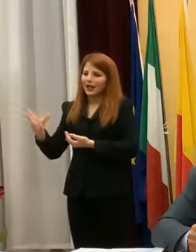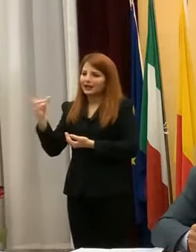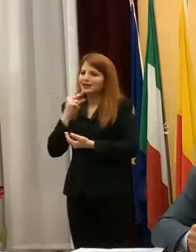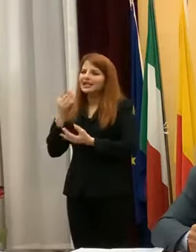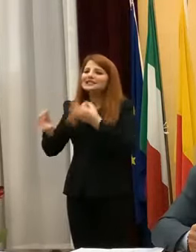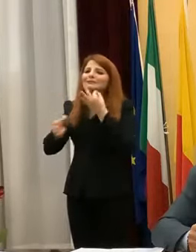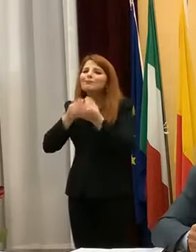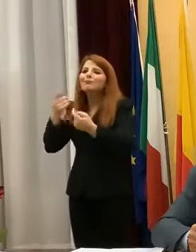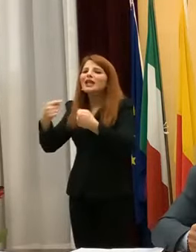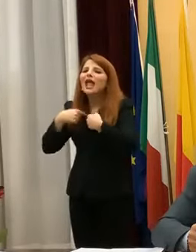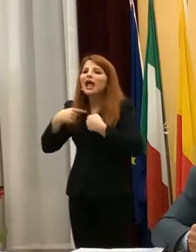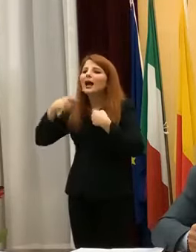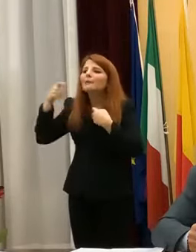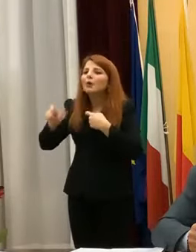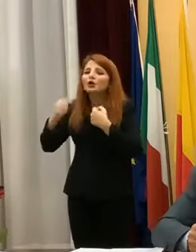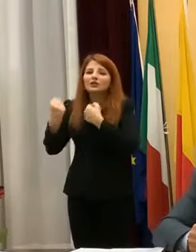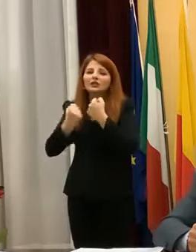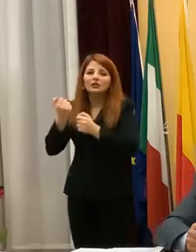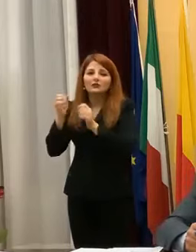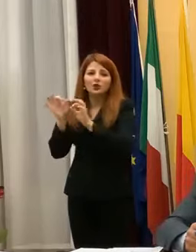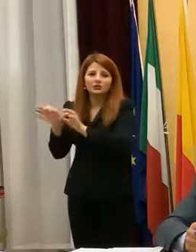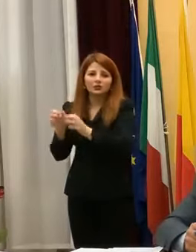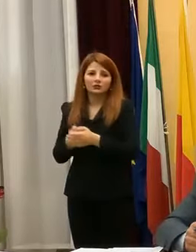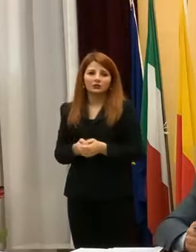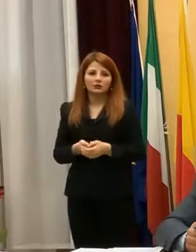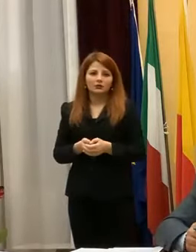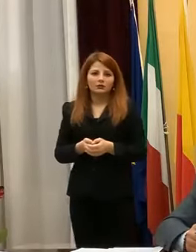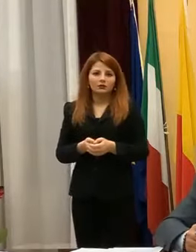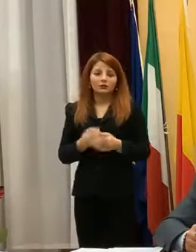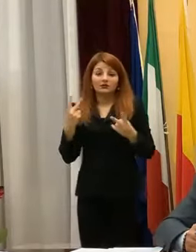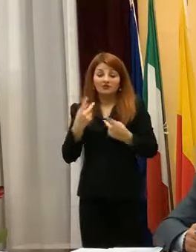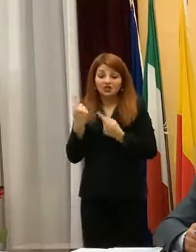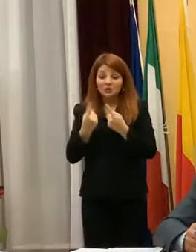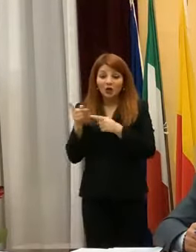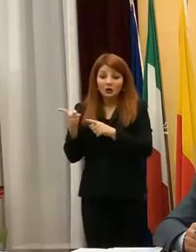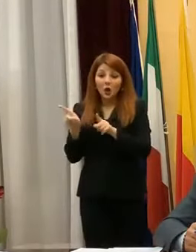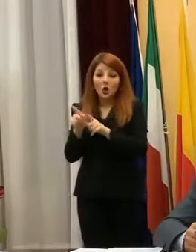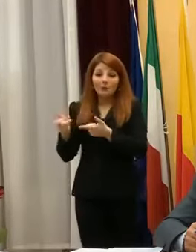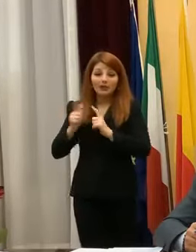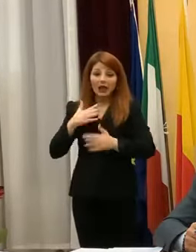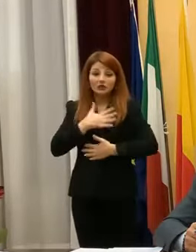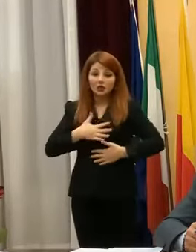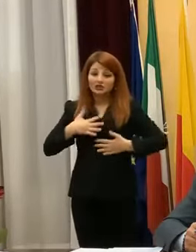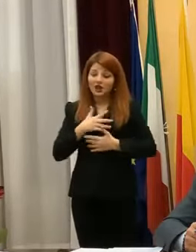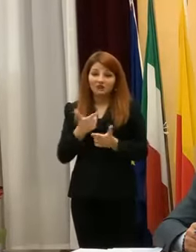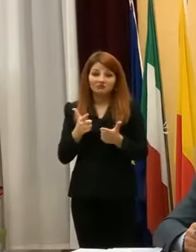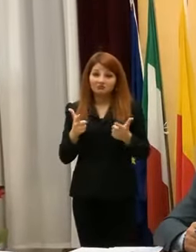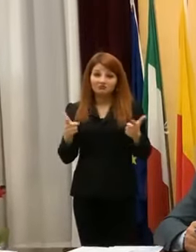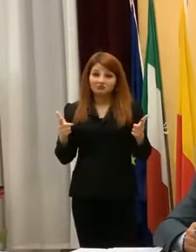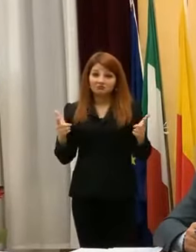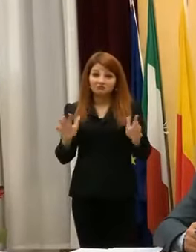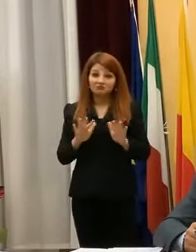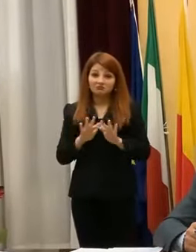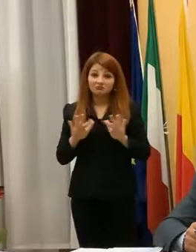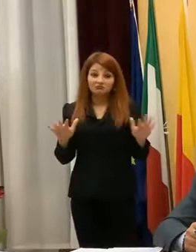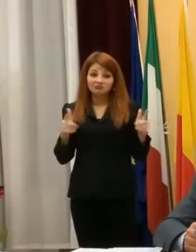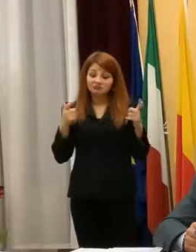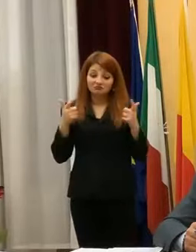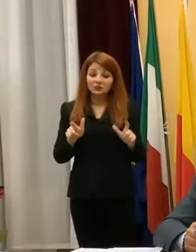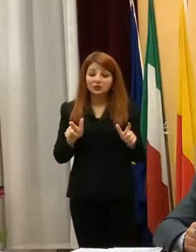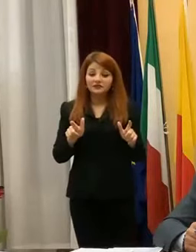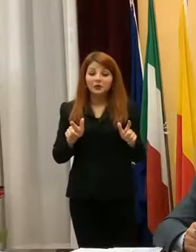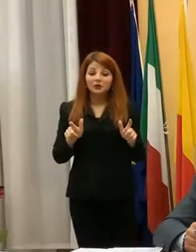non c'è da essere soddisfatti, questo ve lo voglio dire, perché al di là di quella che può